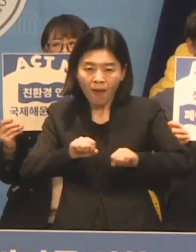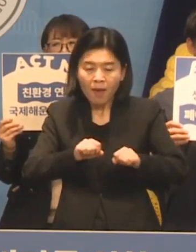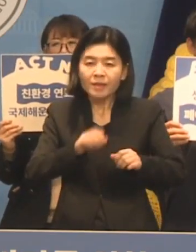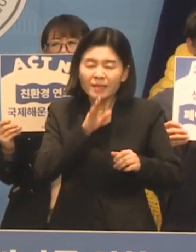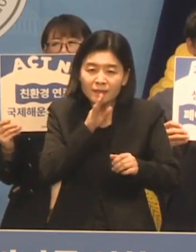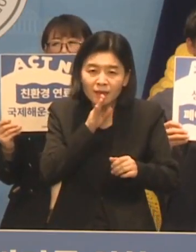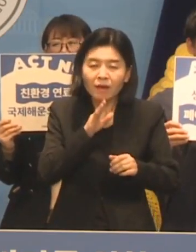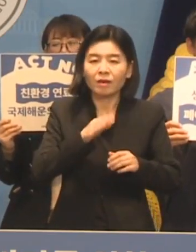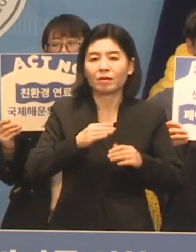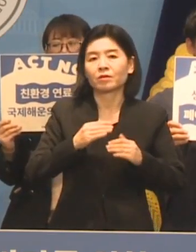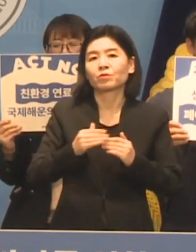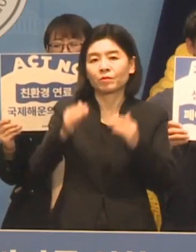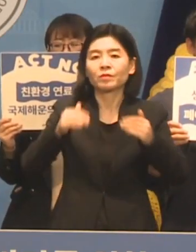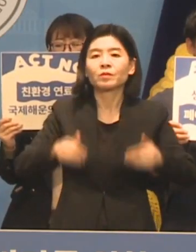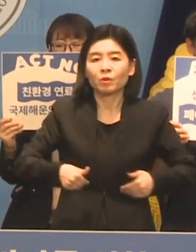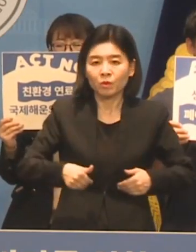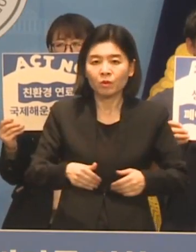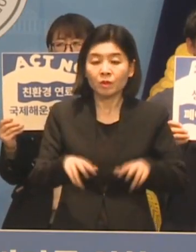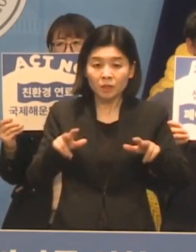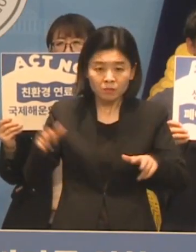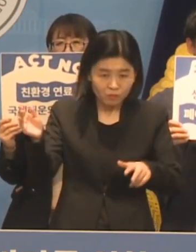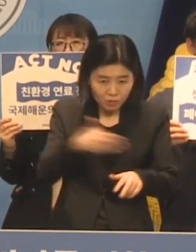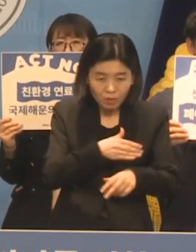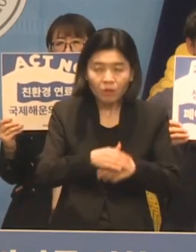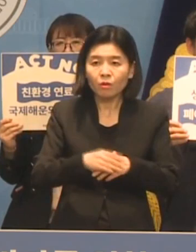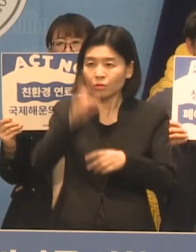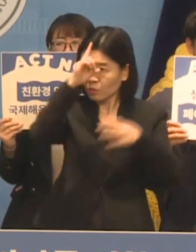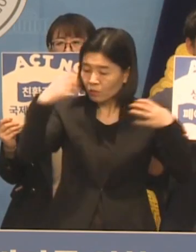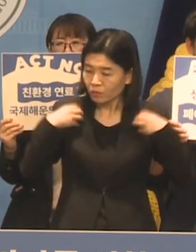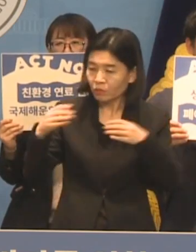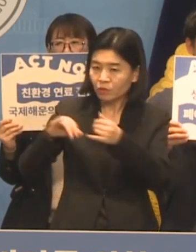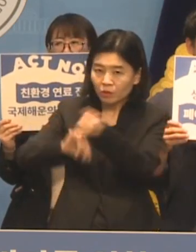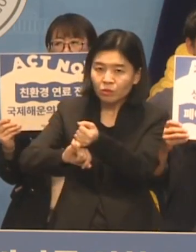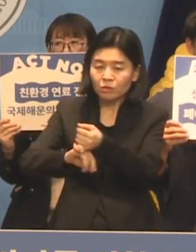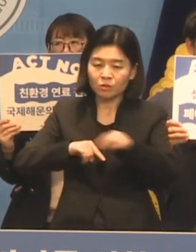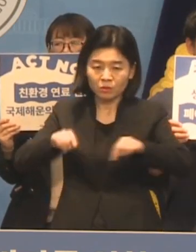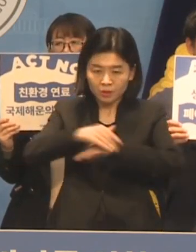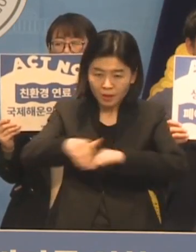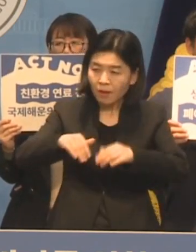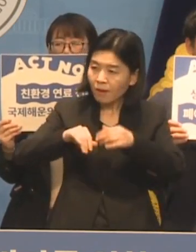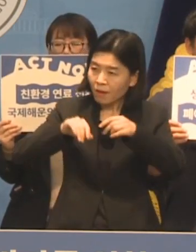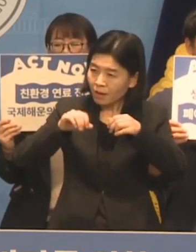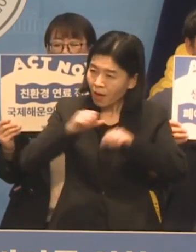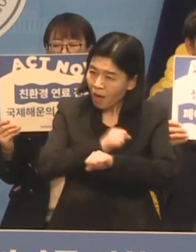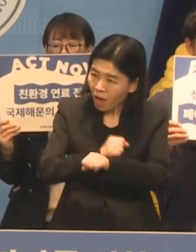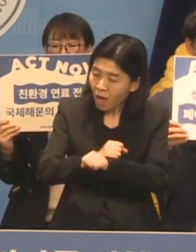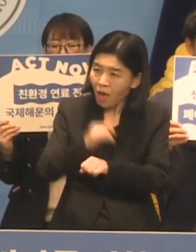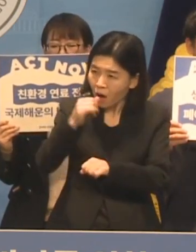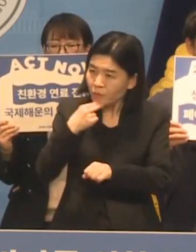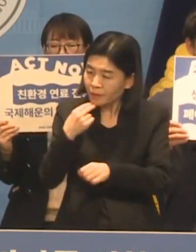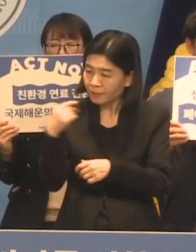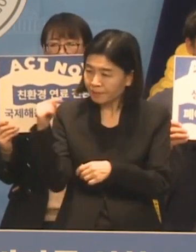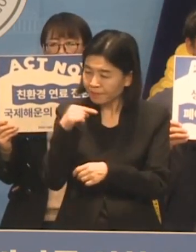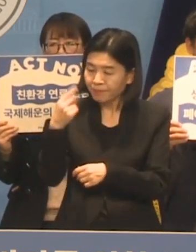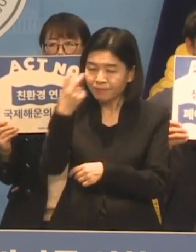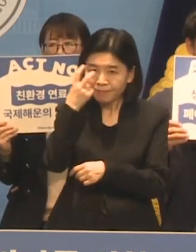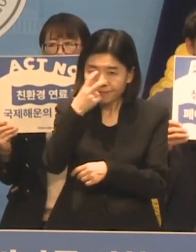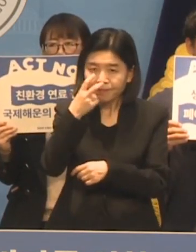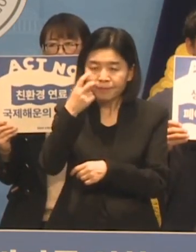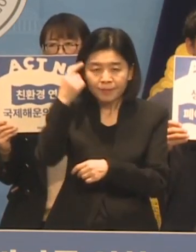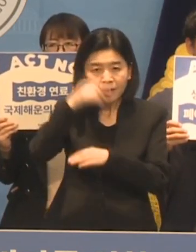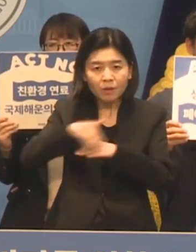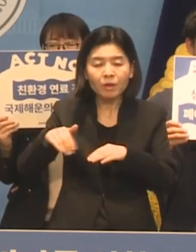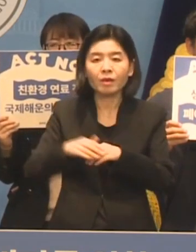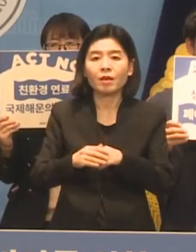합니다. 우리는 오늘 이 자리를 시작으로 정부의 약속과 정책 이행 여부를 면밀히 감시할 것입니다. 해양 환경은